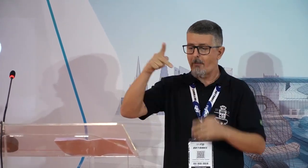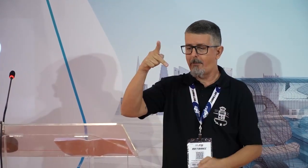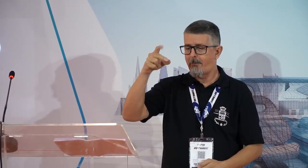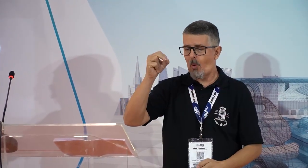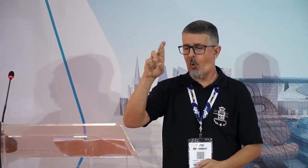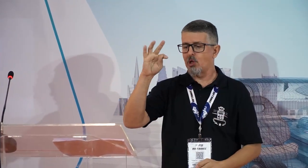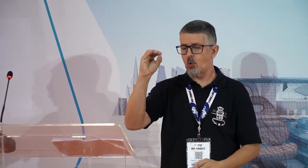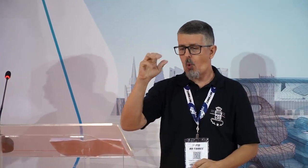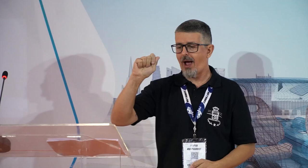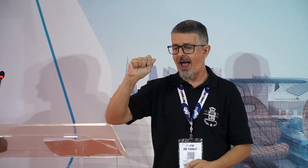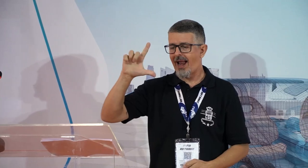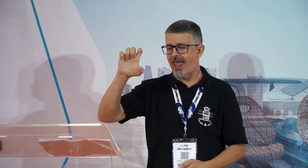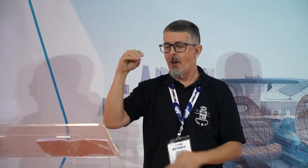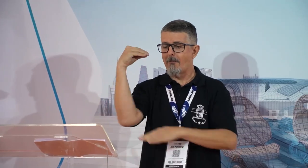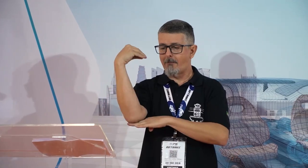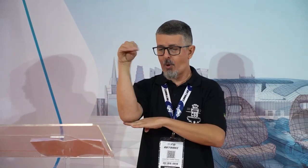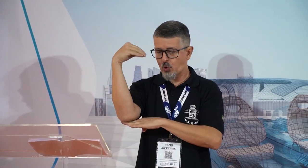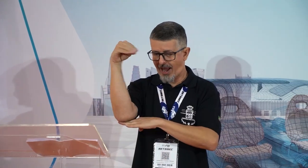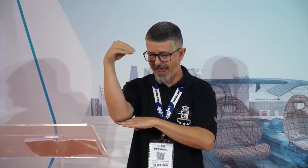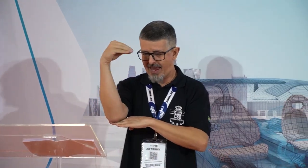Ui Balançando. Eu moro em Porto Alegre.